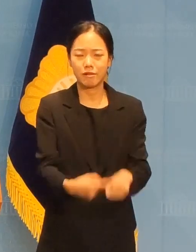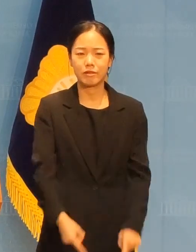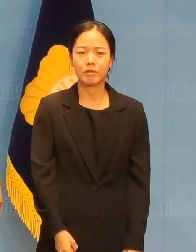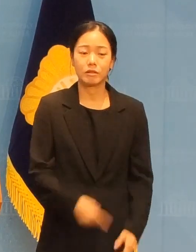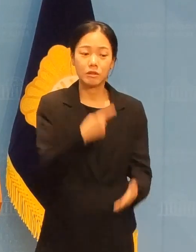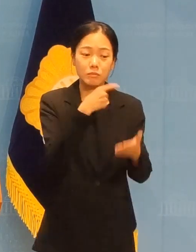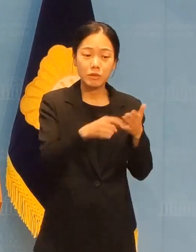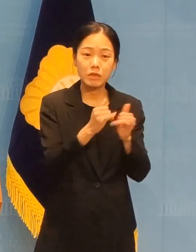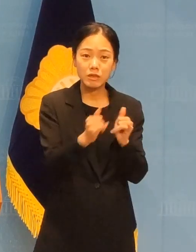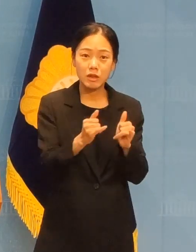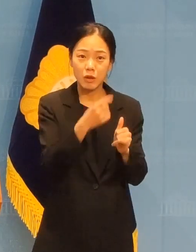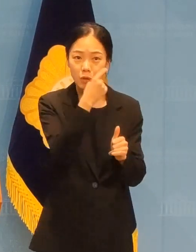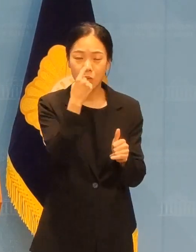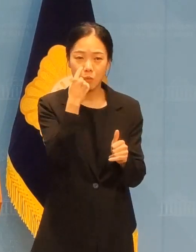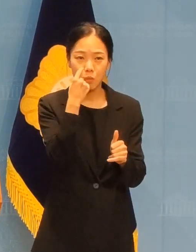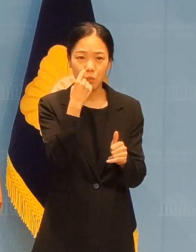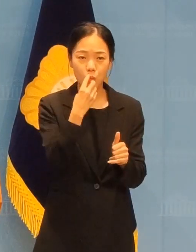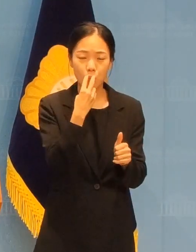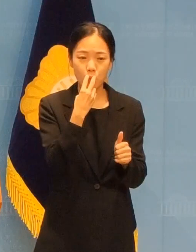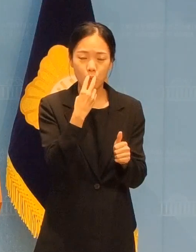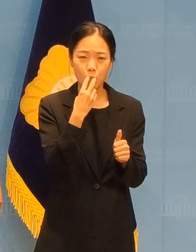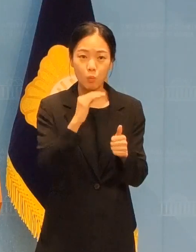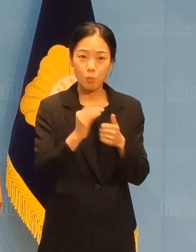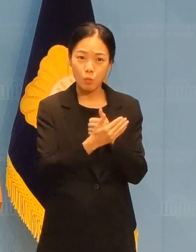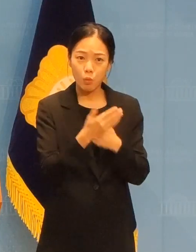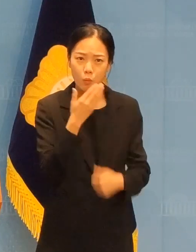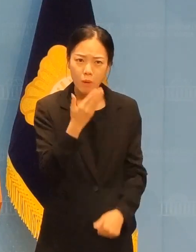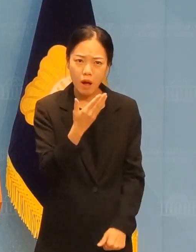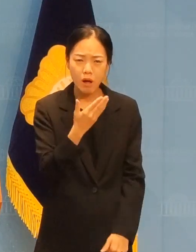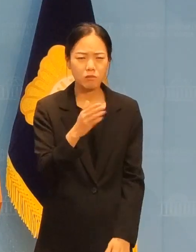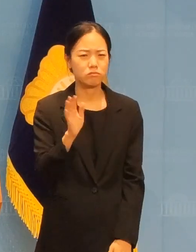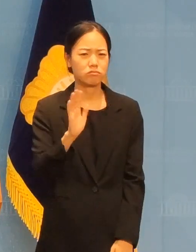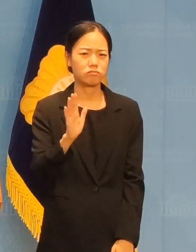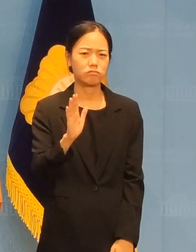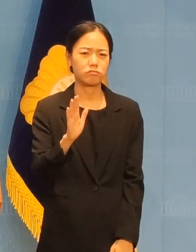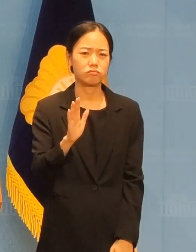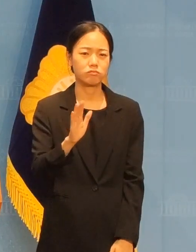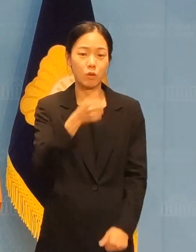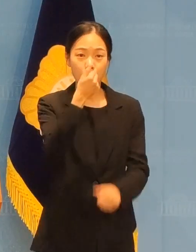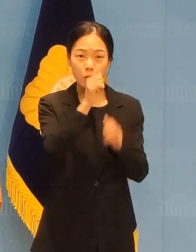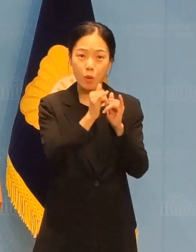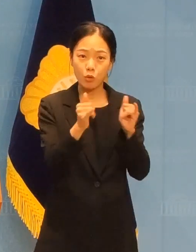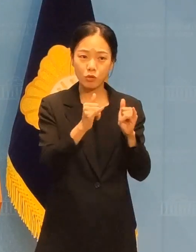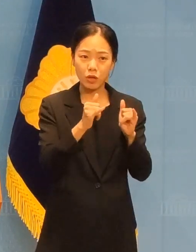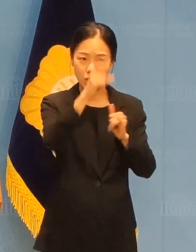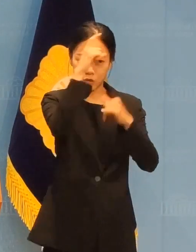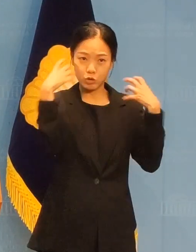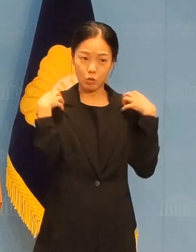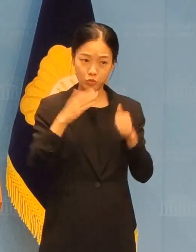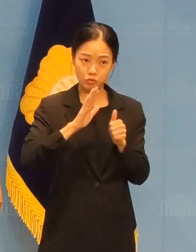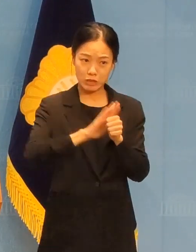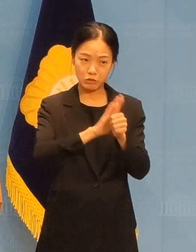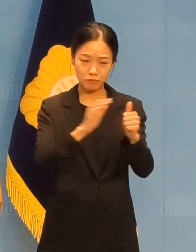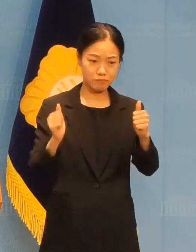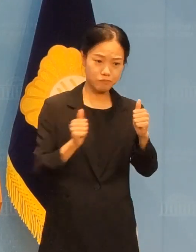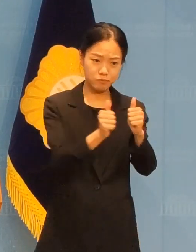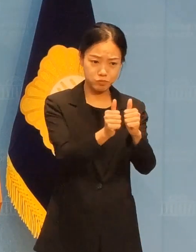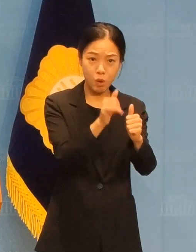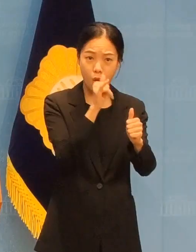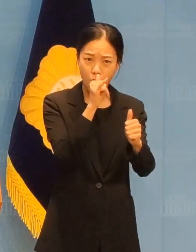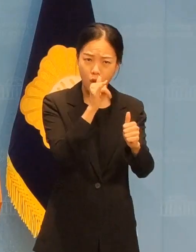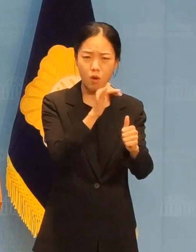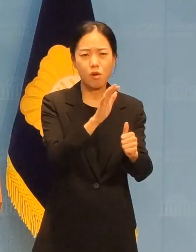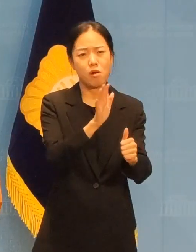주장도 마찬가지입니다. 변호사 비용 부담에는 국선 변호인이 있다고 하지만 이미